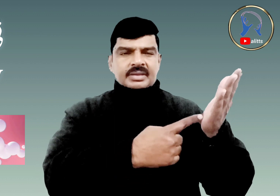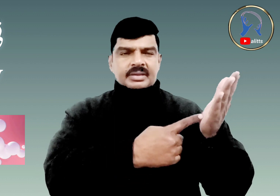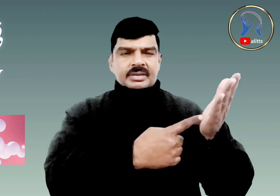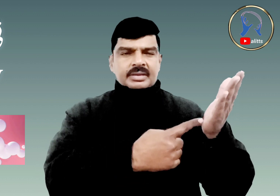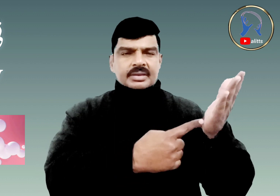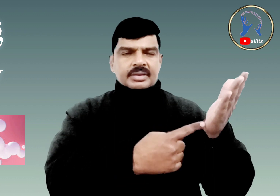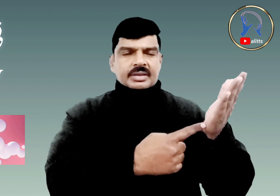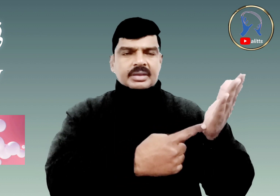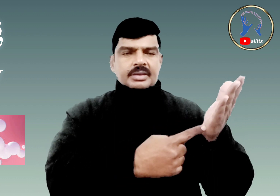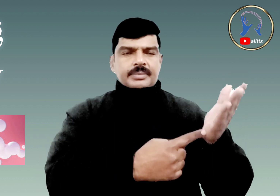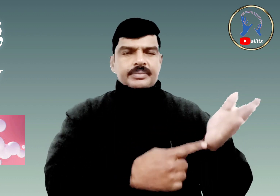टी